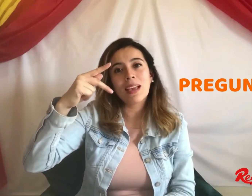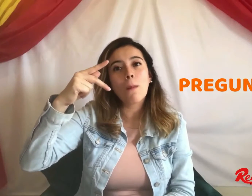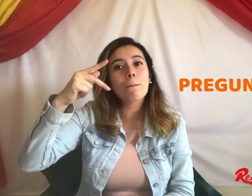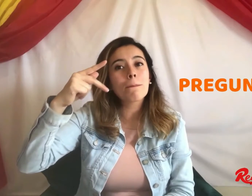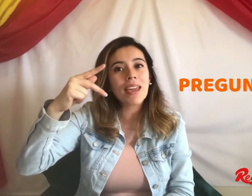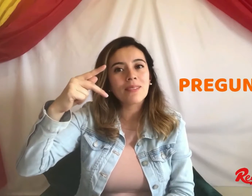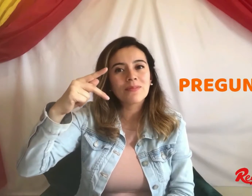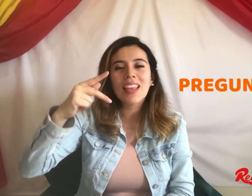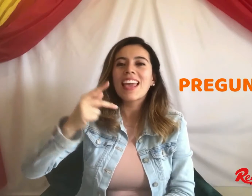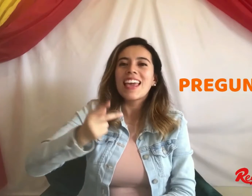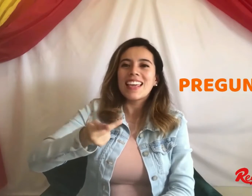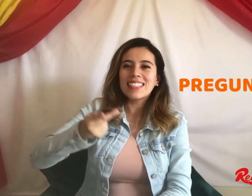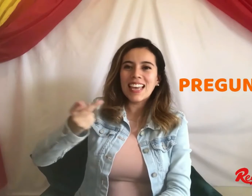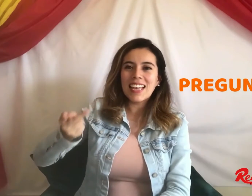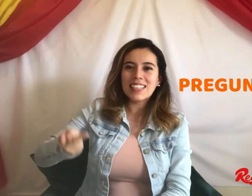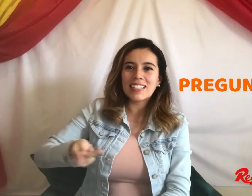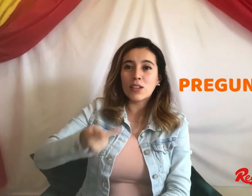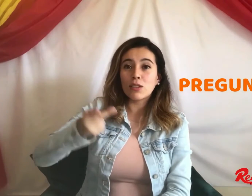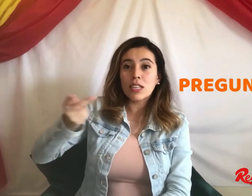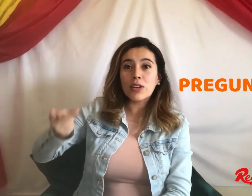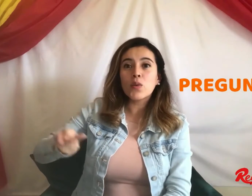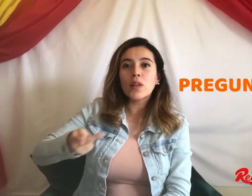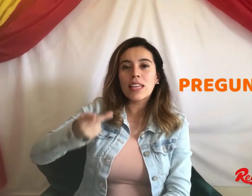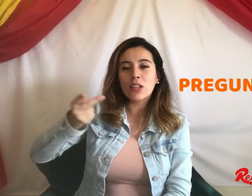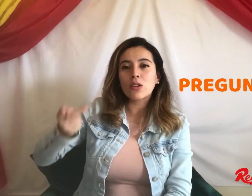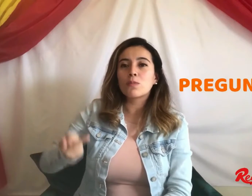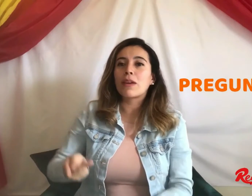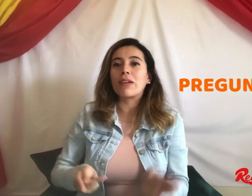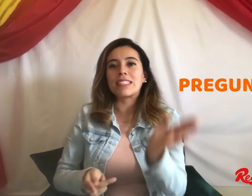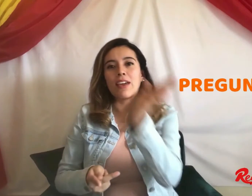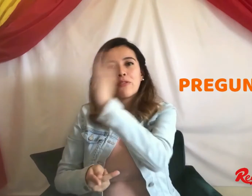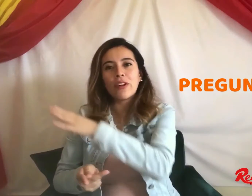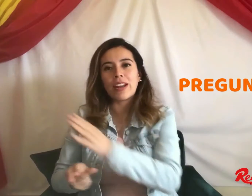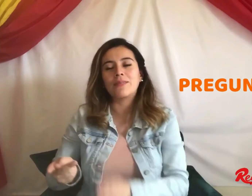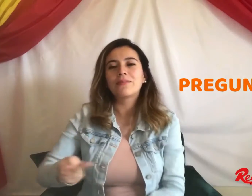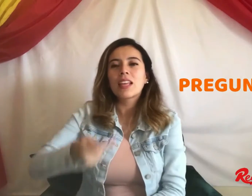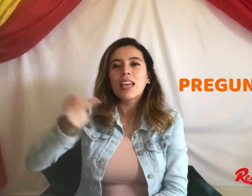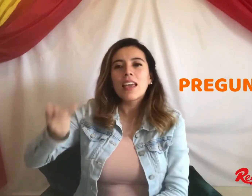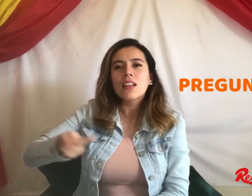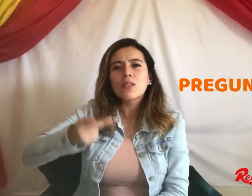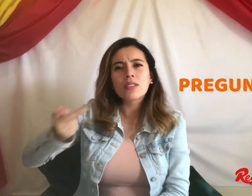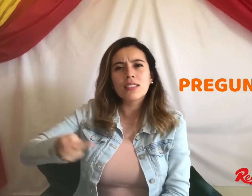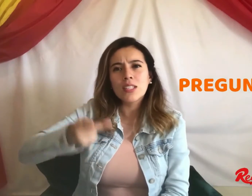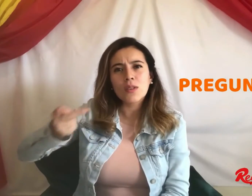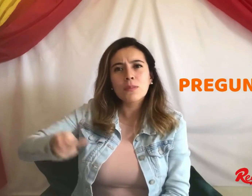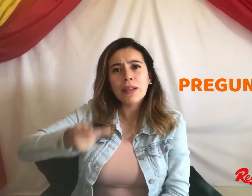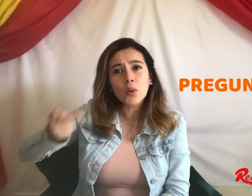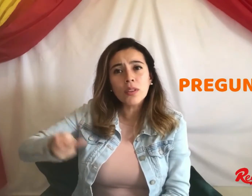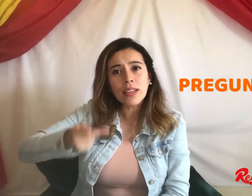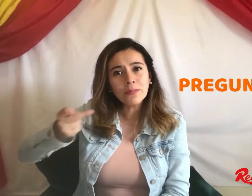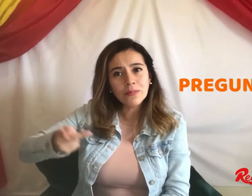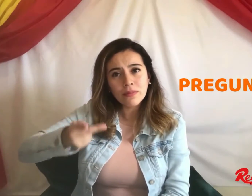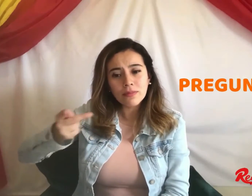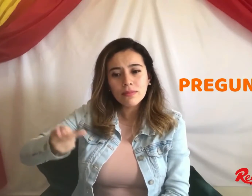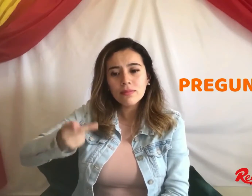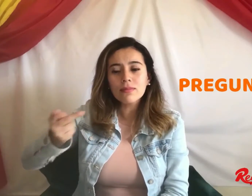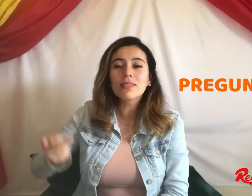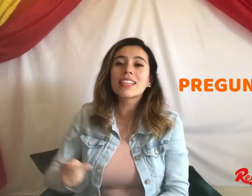con P. Y se hace haciendo circulitos, pero hacia afuera. Entonces esto es pregunta. Y